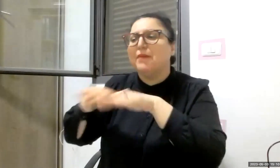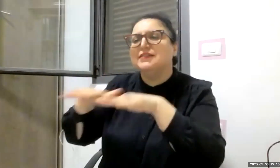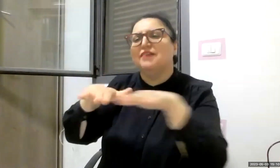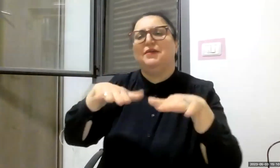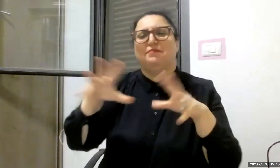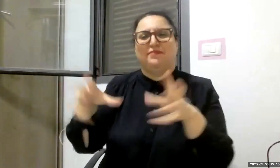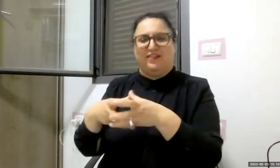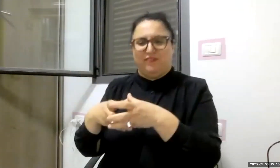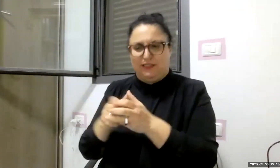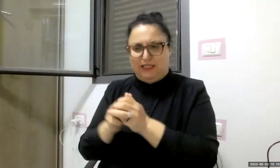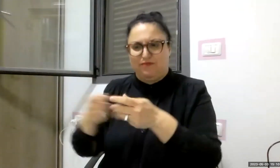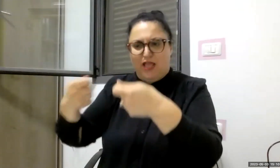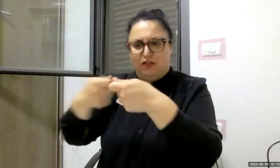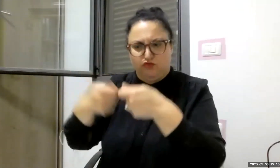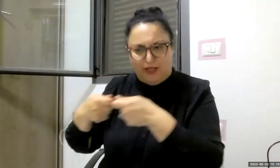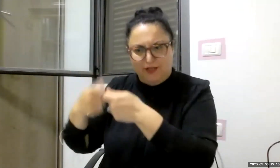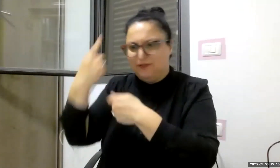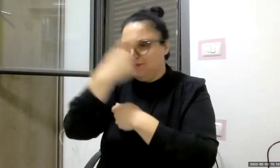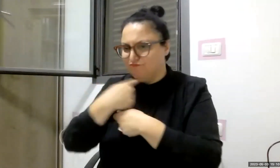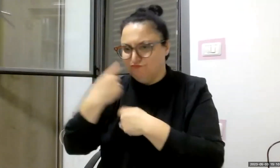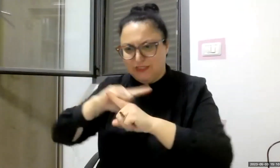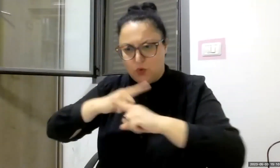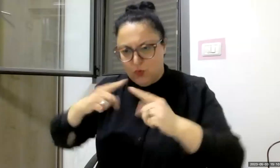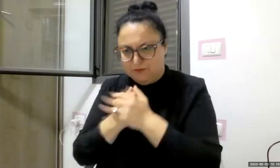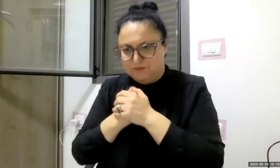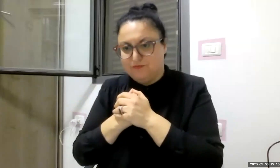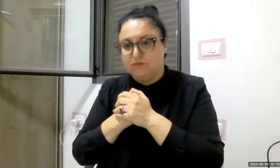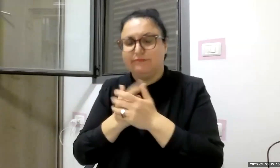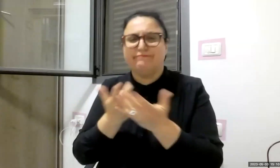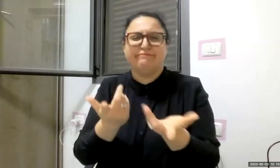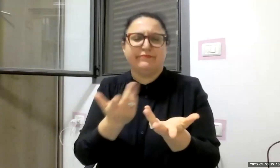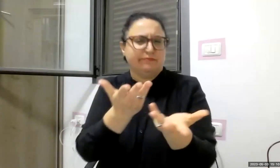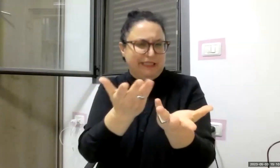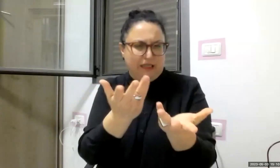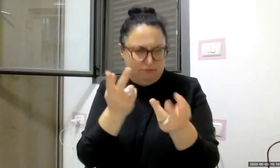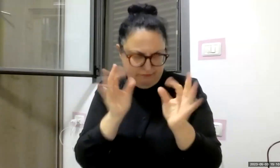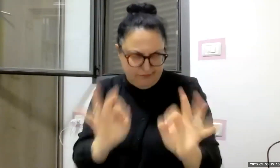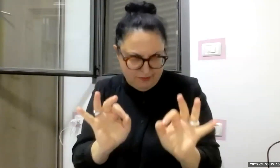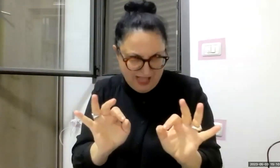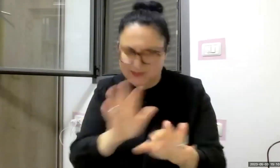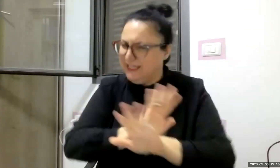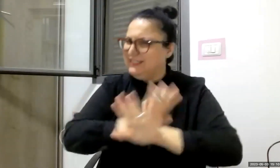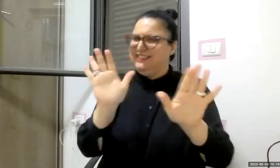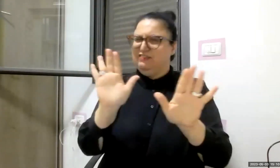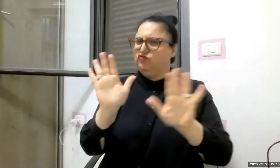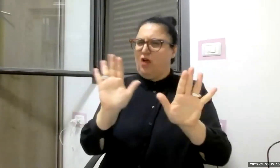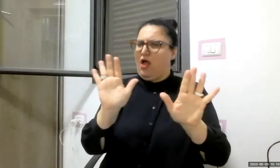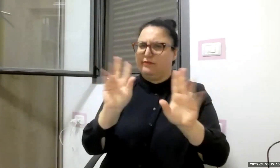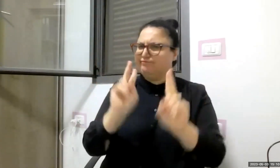שונות, במצבים חברתיים שקשורים לזהויות שונות. האמת היא שלא